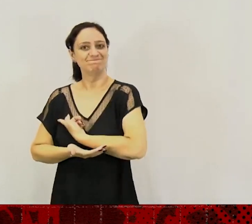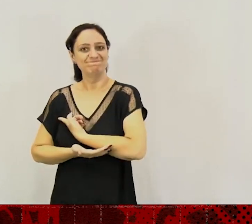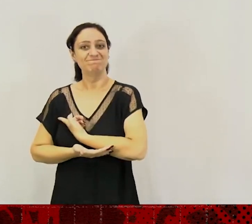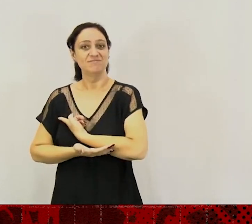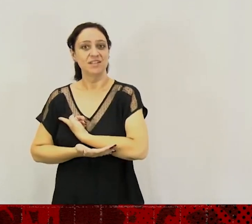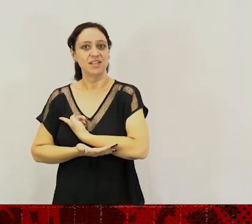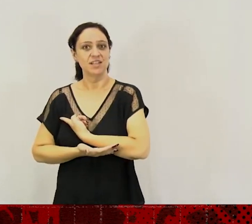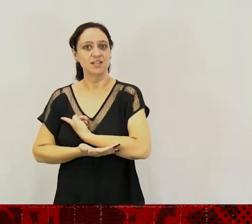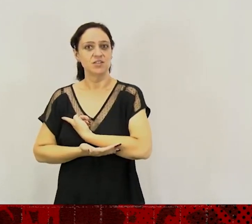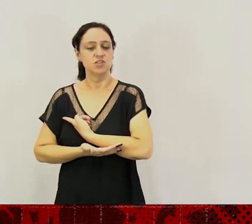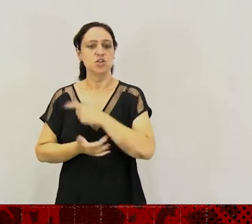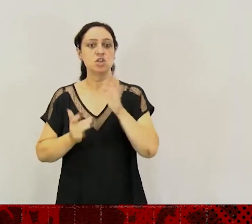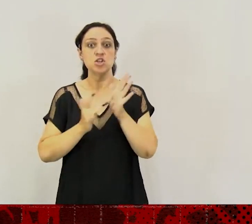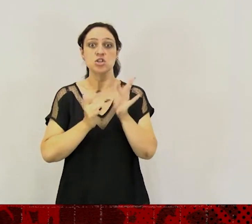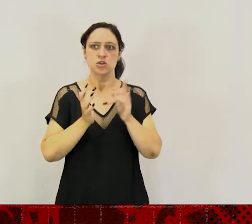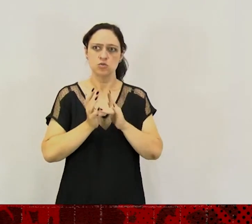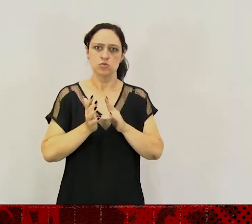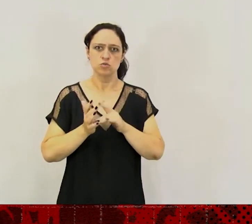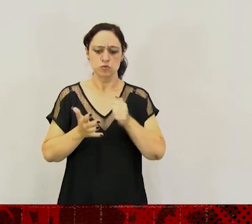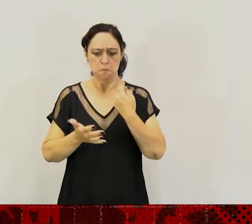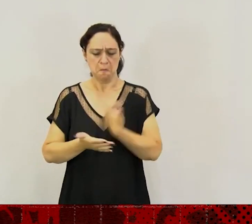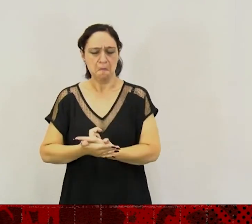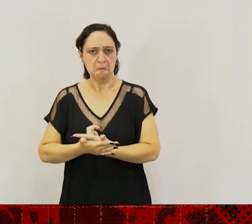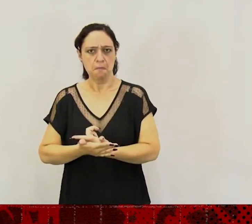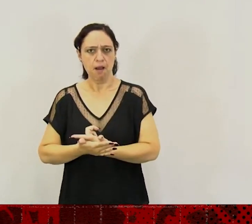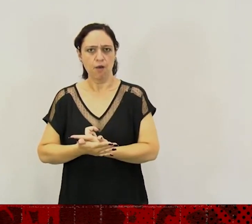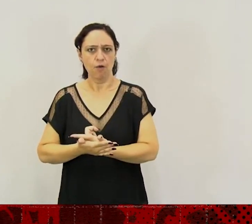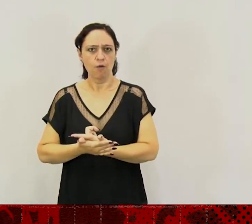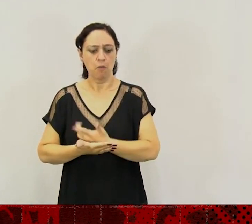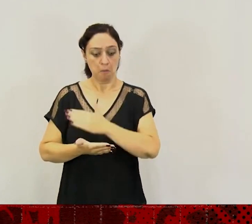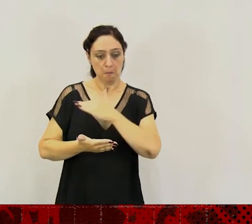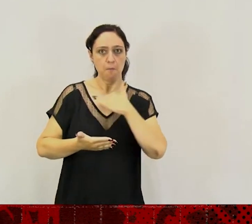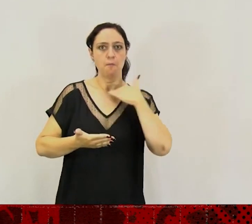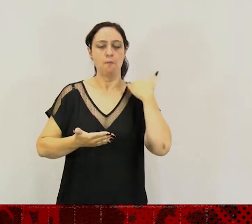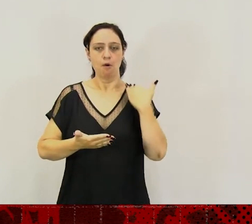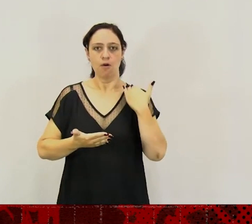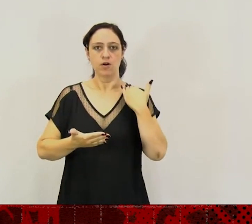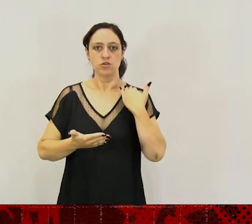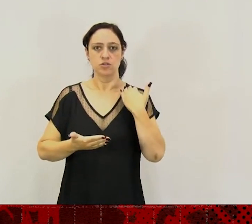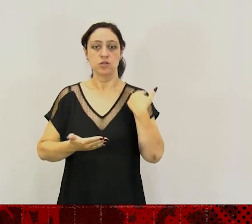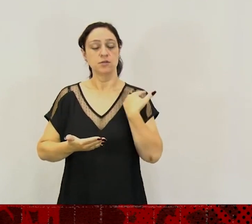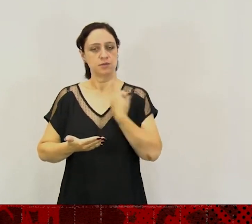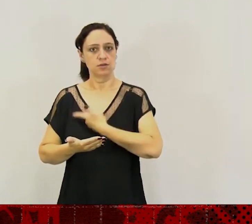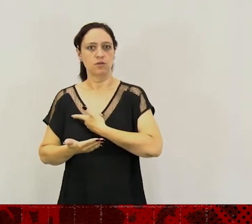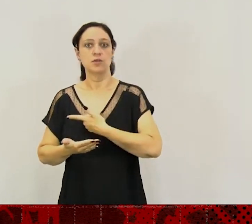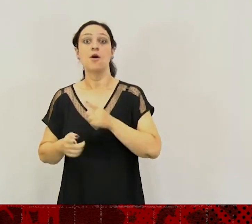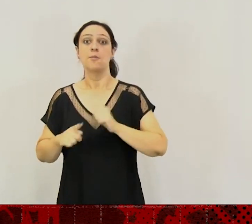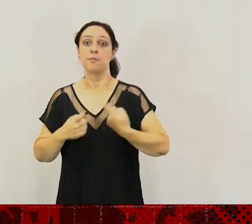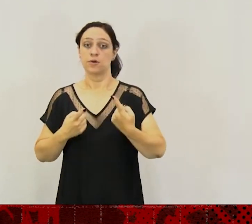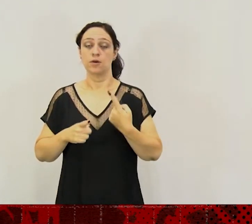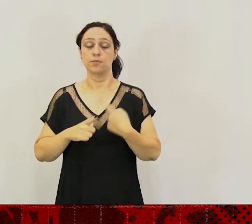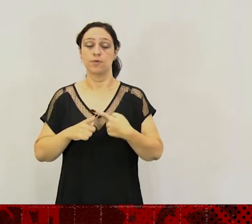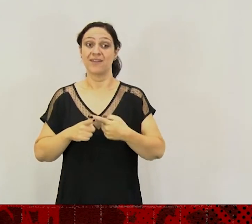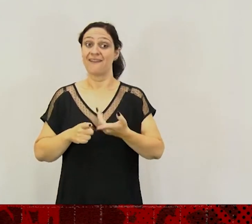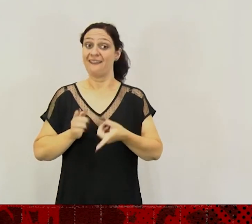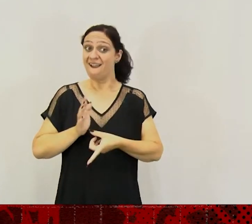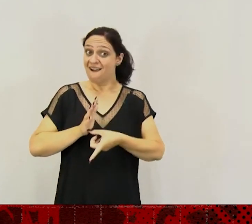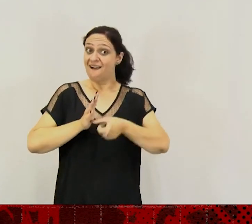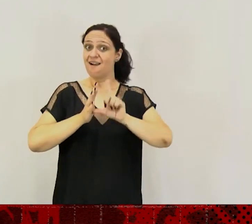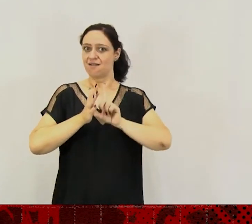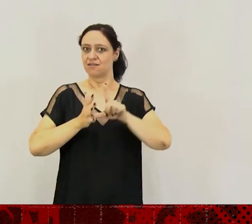Ele pagou um preço para nos ter de volta, porque Ele já tinha escolhido